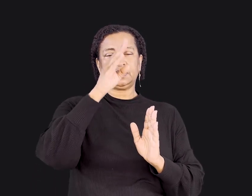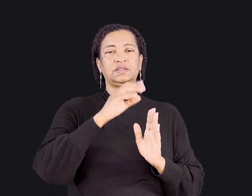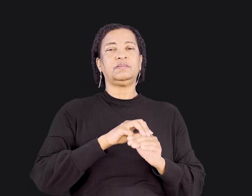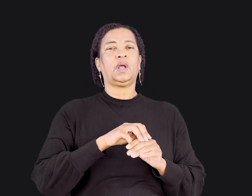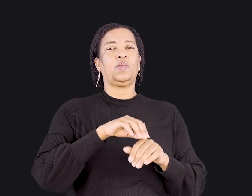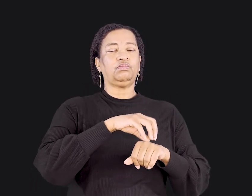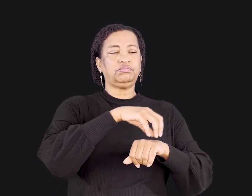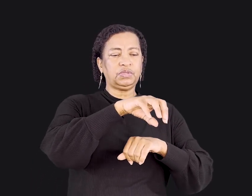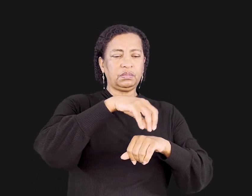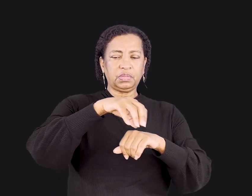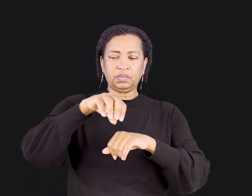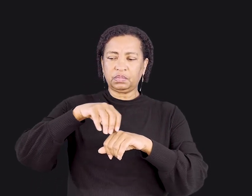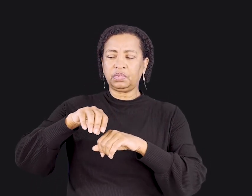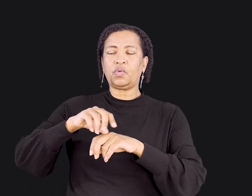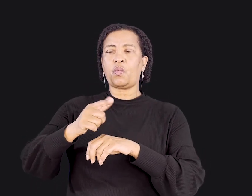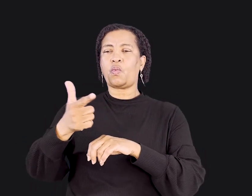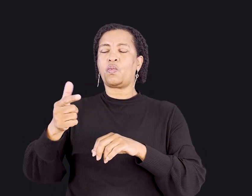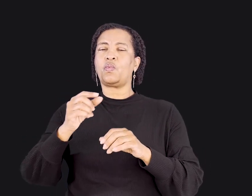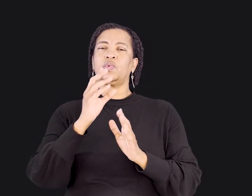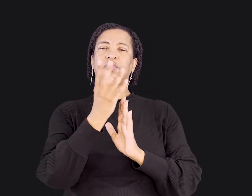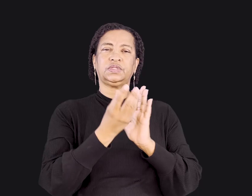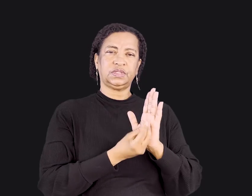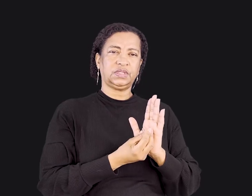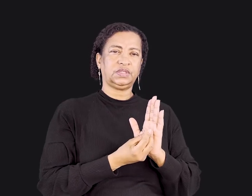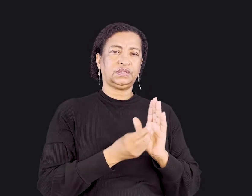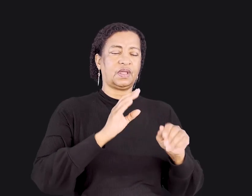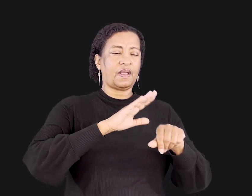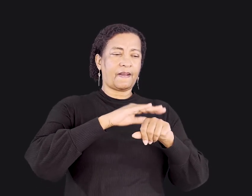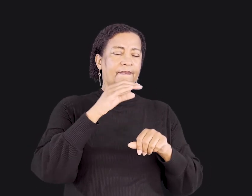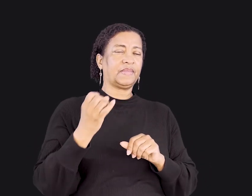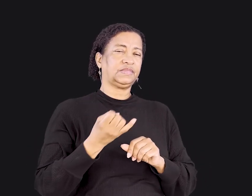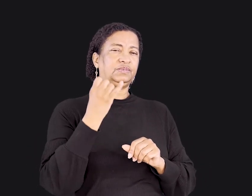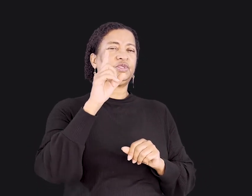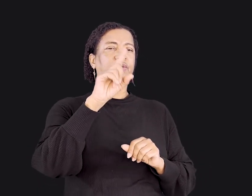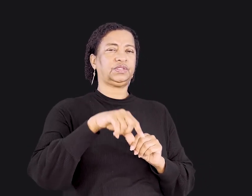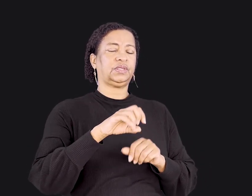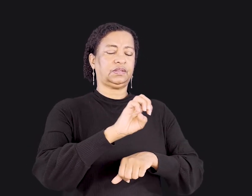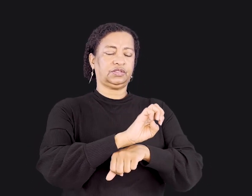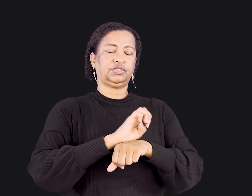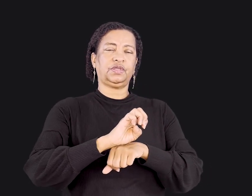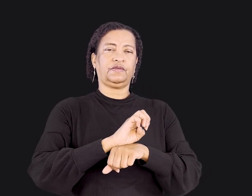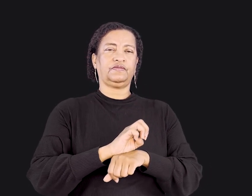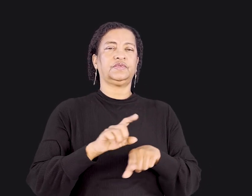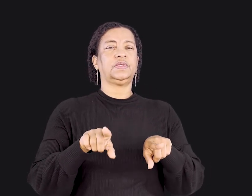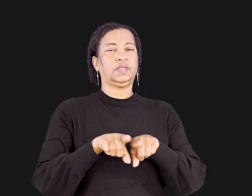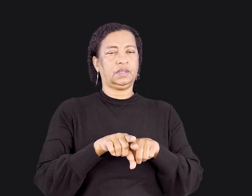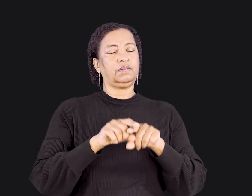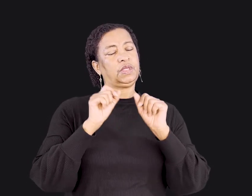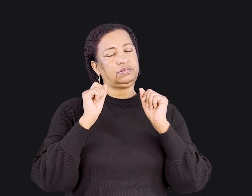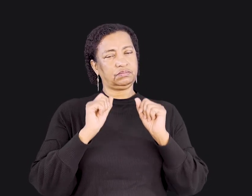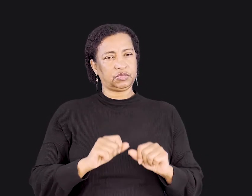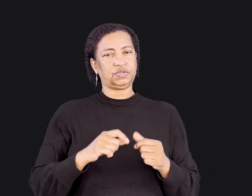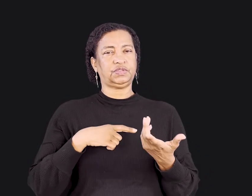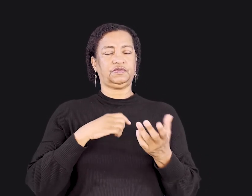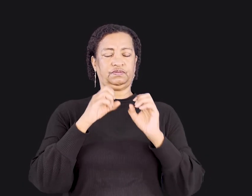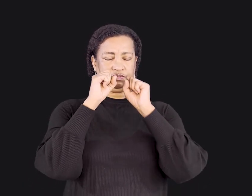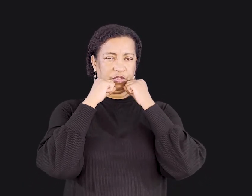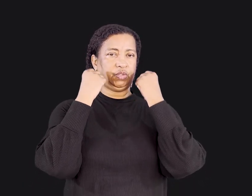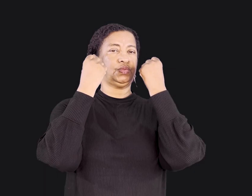que a igreja mais frutífera do ministério de Paulo teria sido a de Éfeso. Também é bem possível que este seminário dirigido